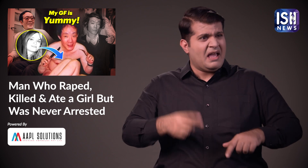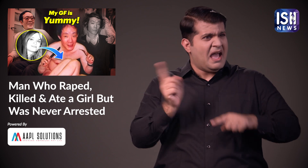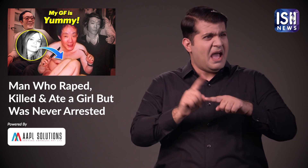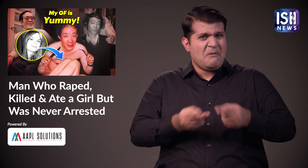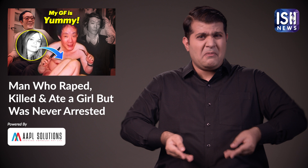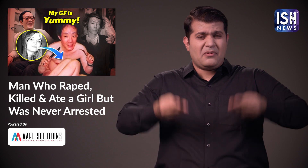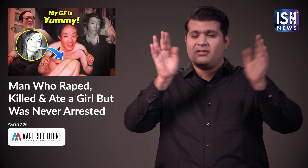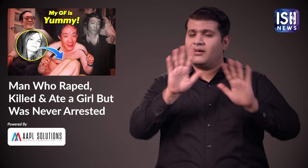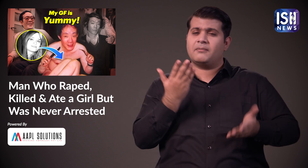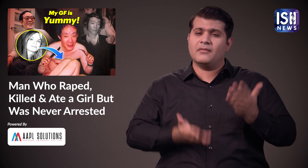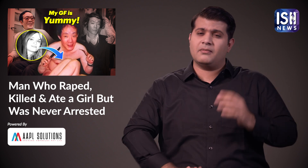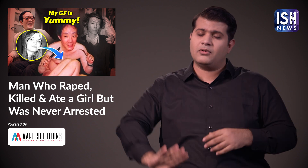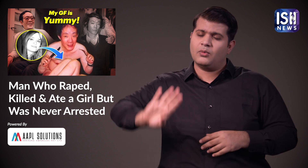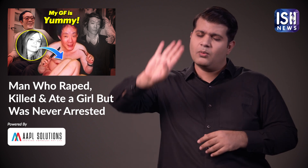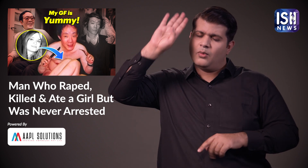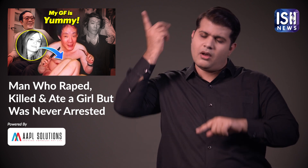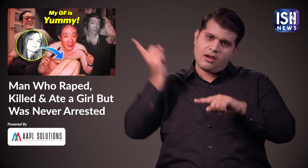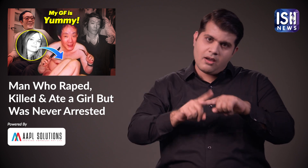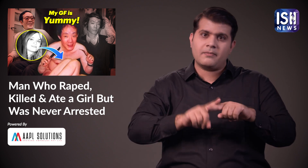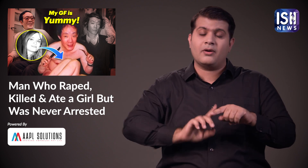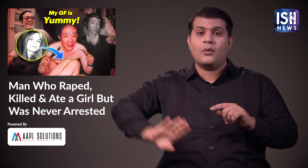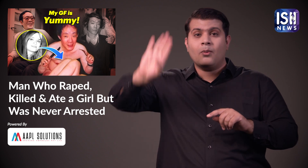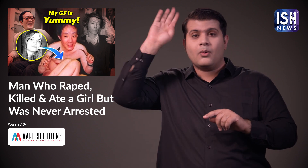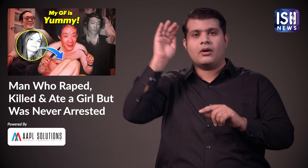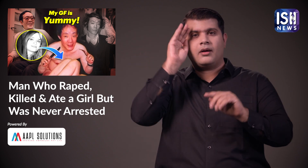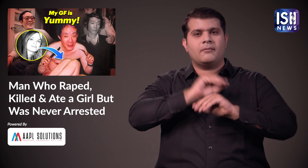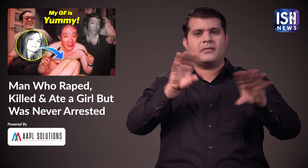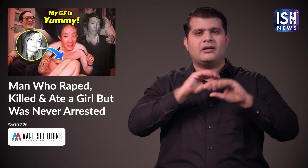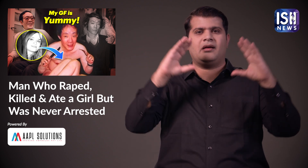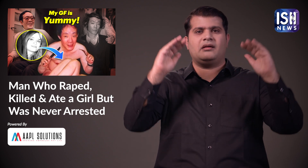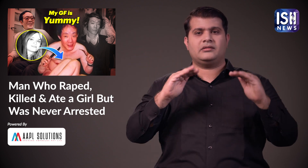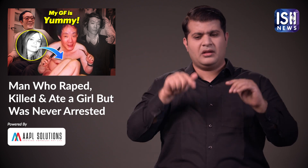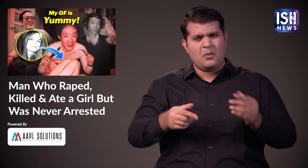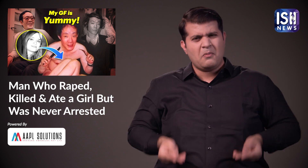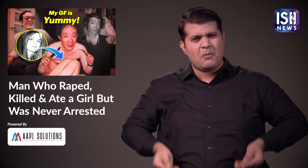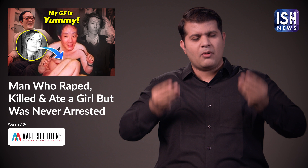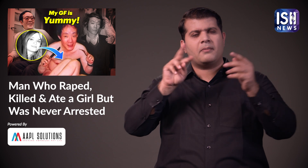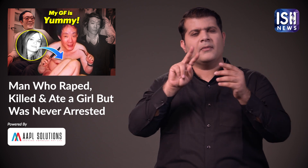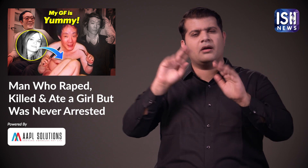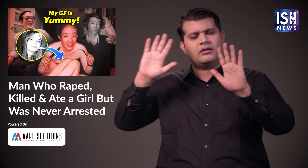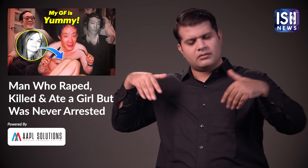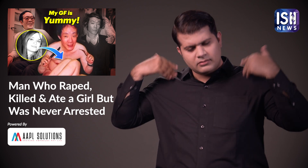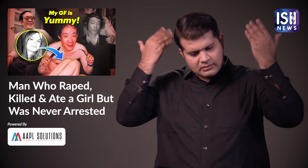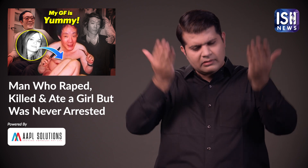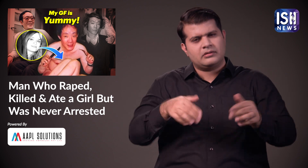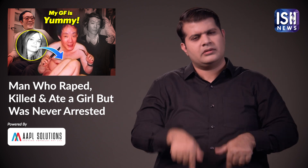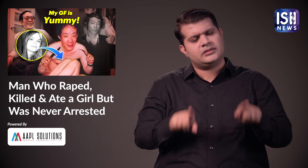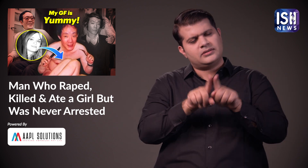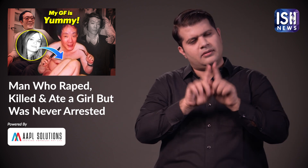अतीत में भी किए गए हैं। पहले मीडिया की कमी थी, आजकल मीडिया की मौजूदगी बहुत है। अपराध पहले भी हुए हैं, अभी